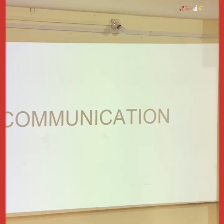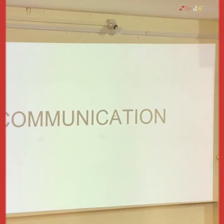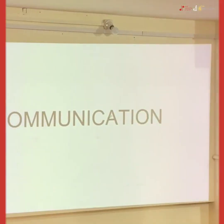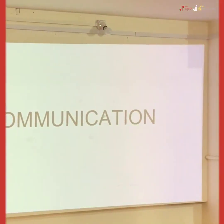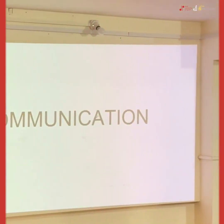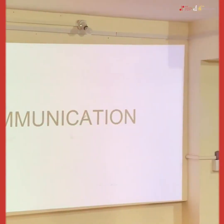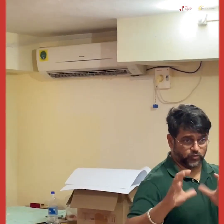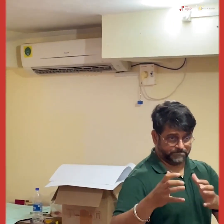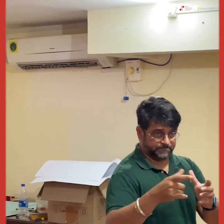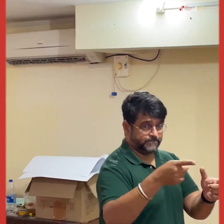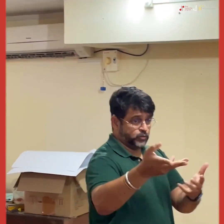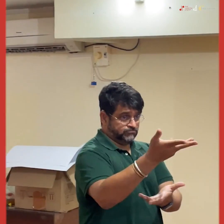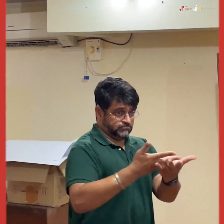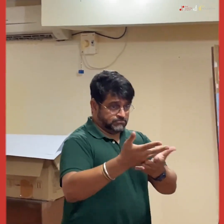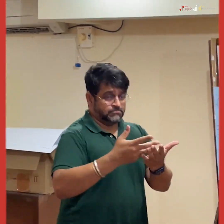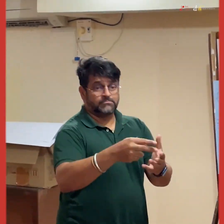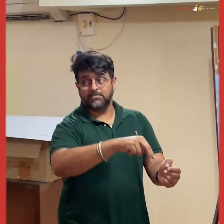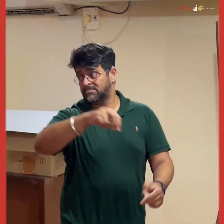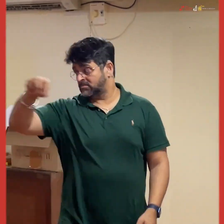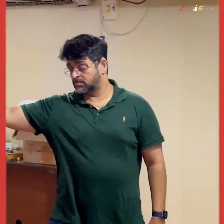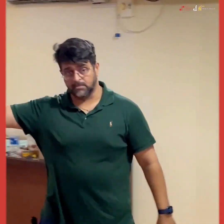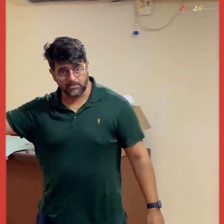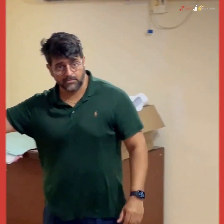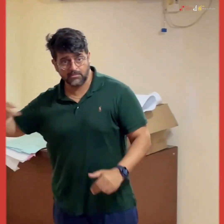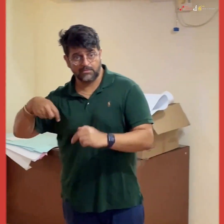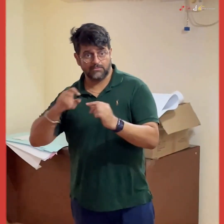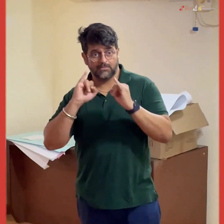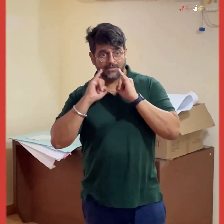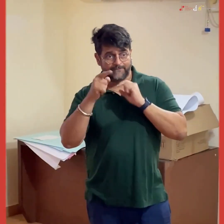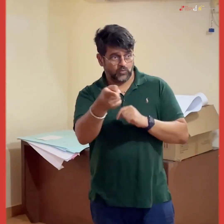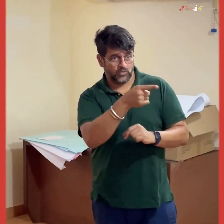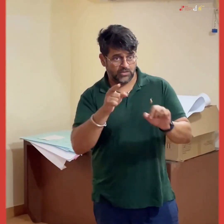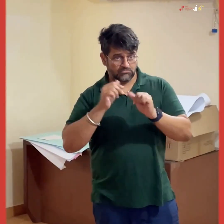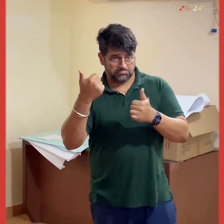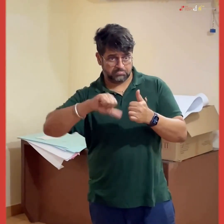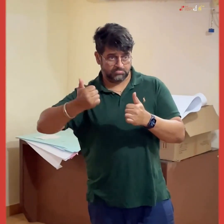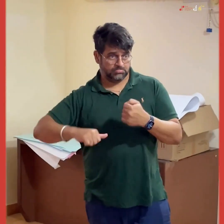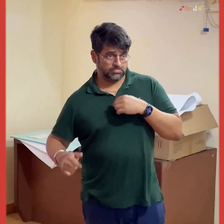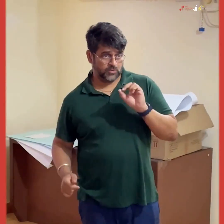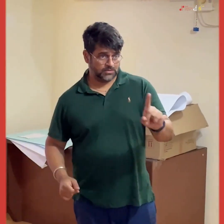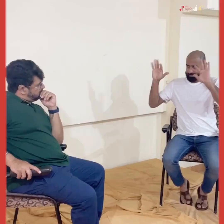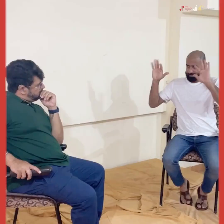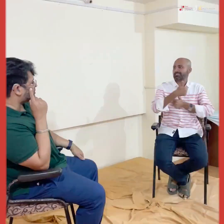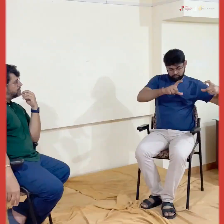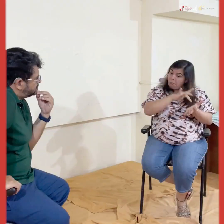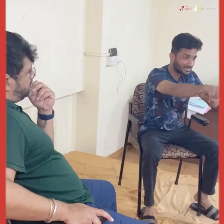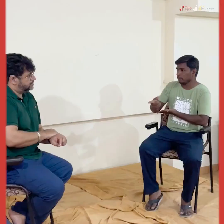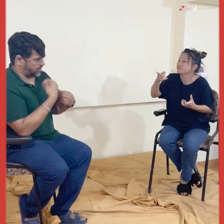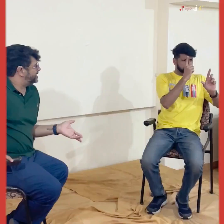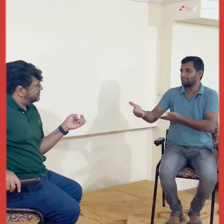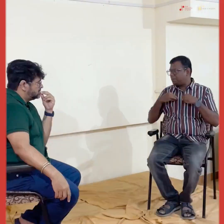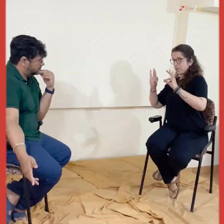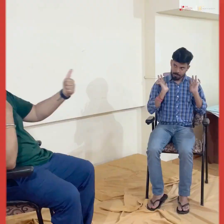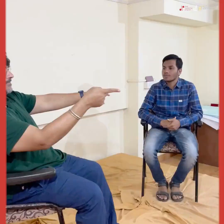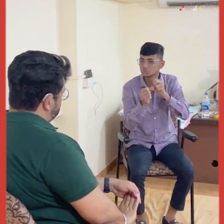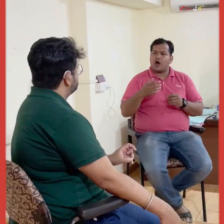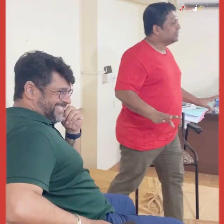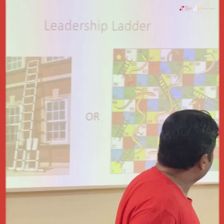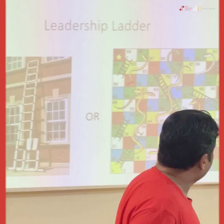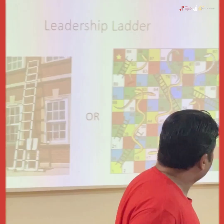बधिर लोग सभी समझते हैं। डॉक्टर आलिम उनको समझा रहे हैं कि आप लोग आएंगे और हम आपसे आपका इंटरव्यू लेंगे। सभी